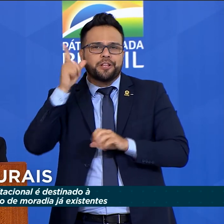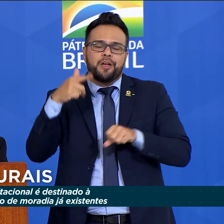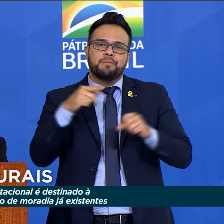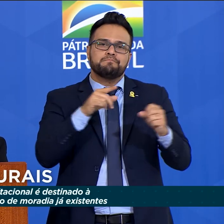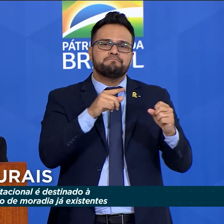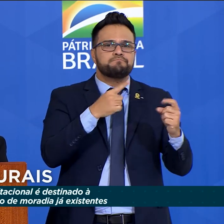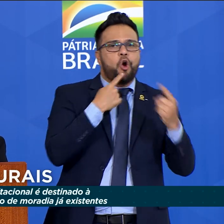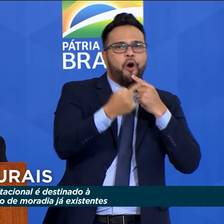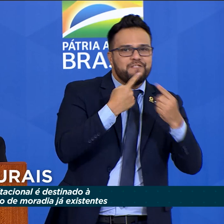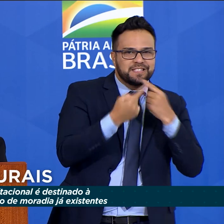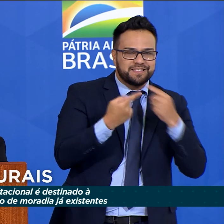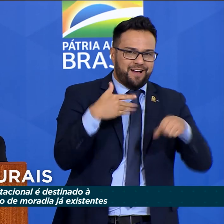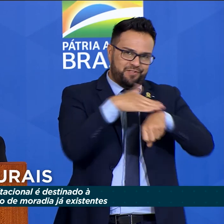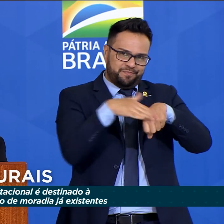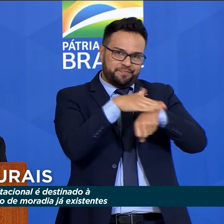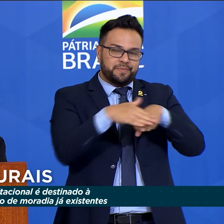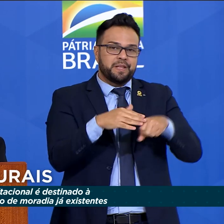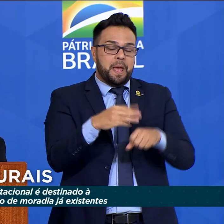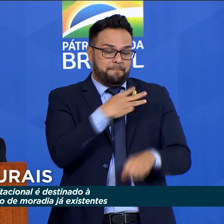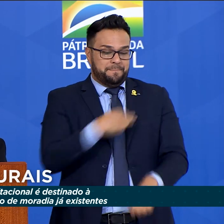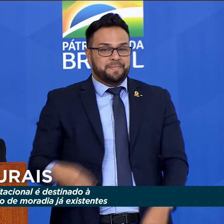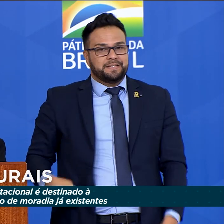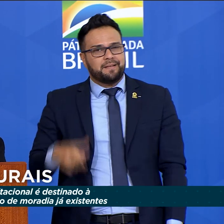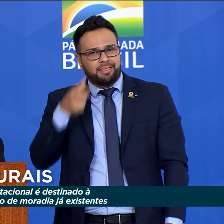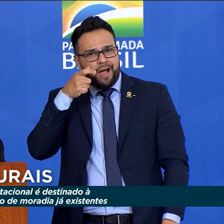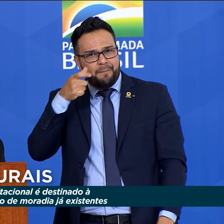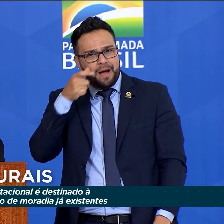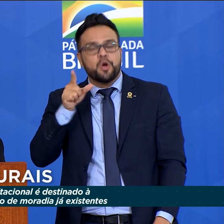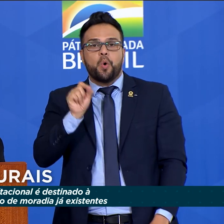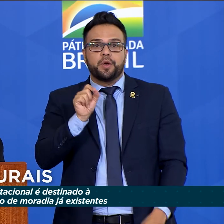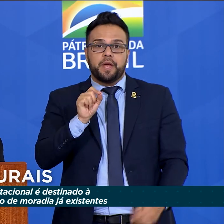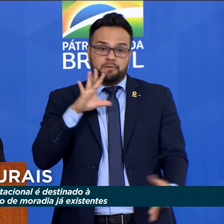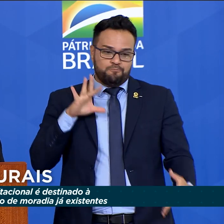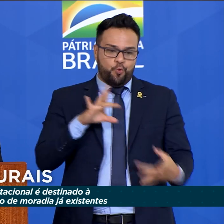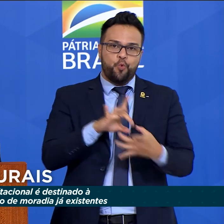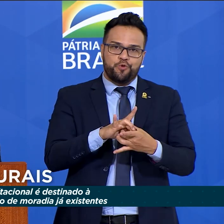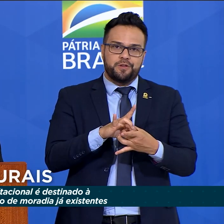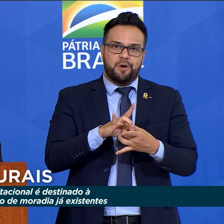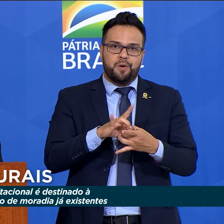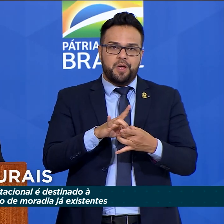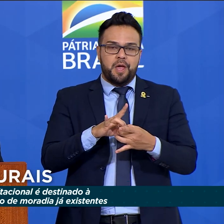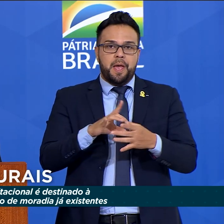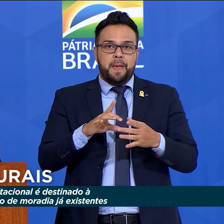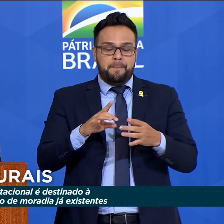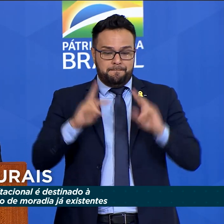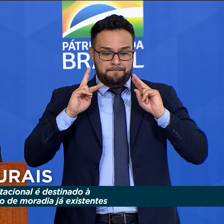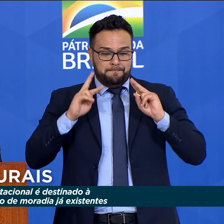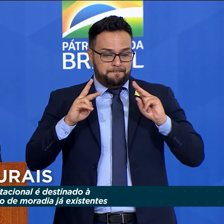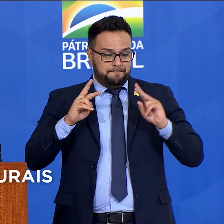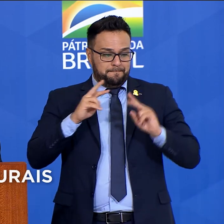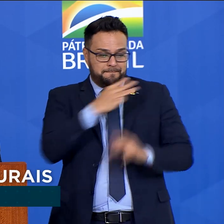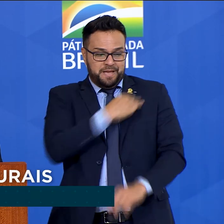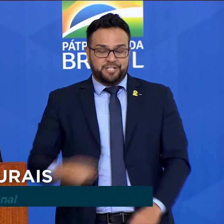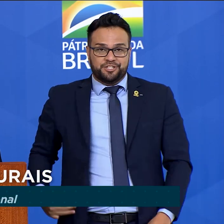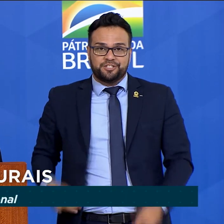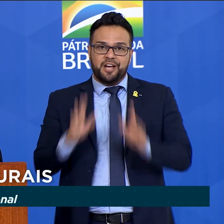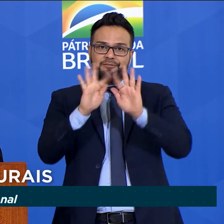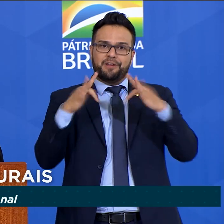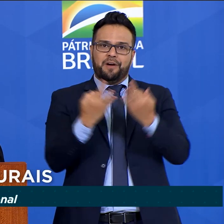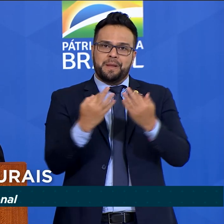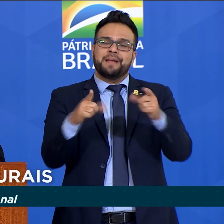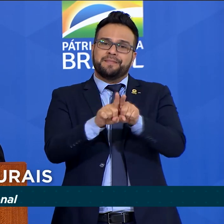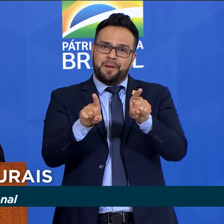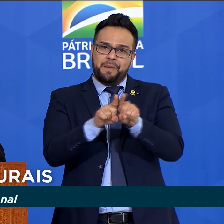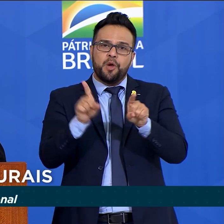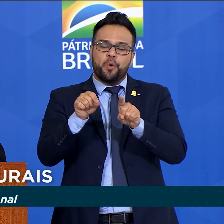Damares, mostrando a união, o Ministério da Família, porque nós também vamos trabalhar a família rural